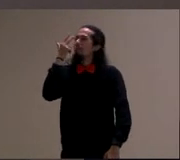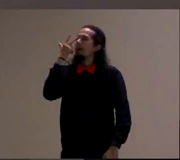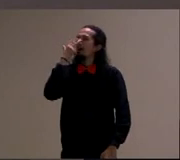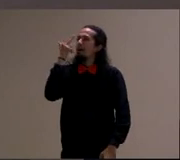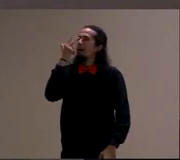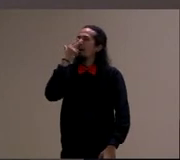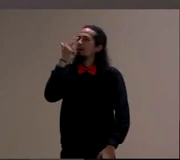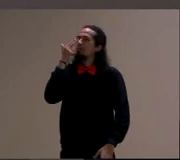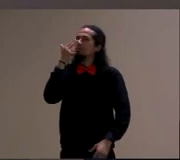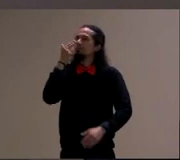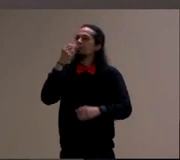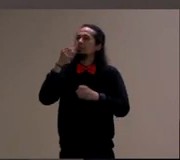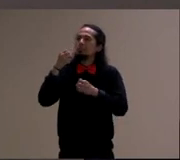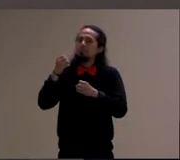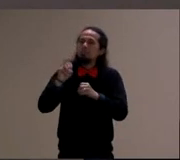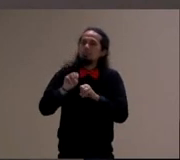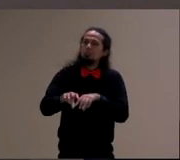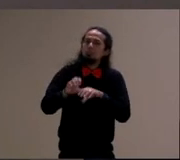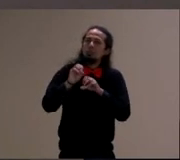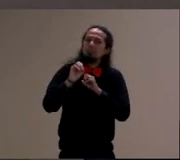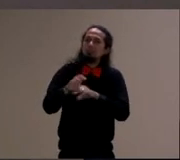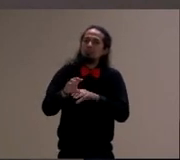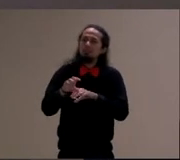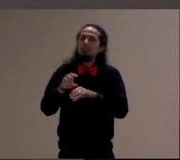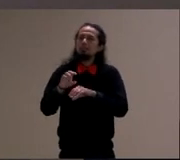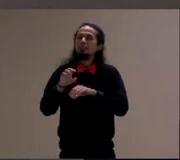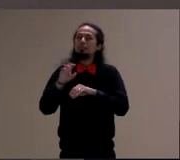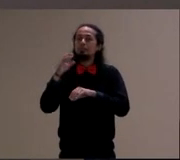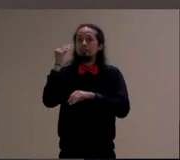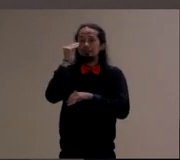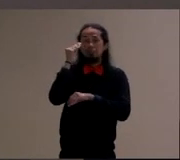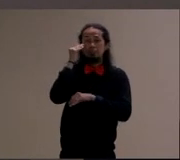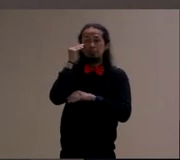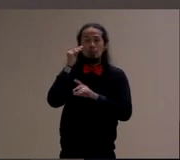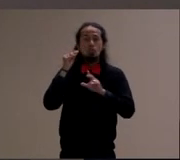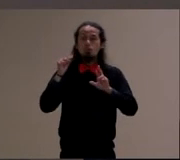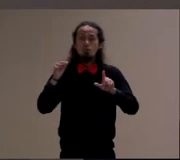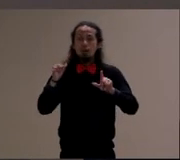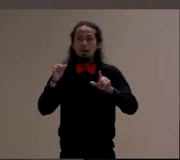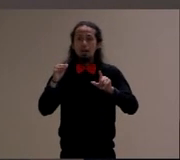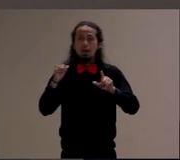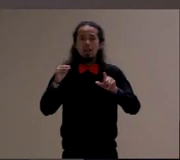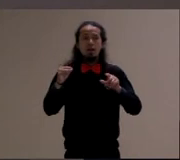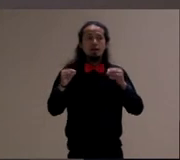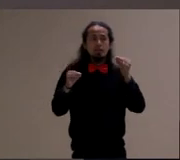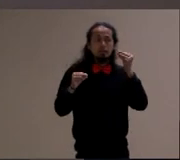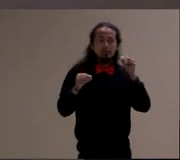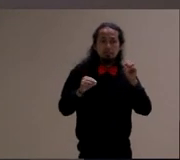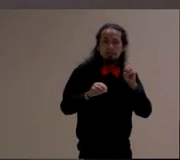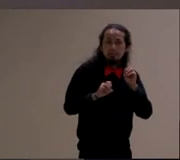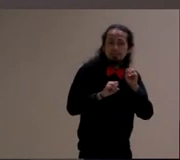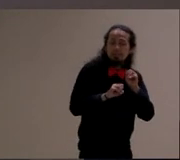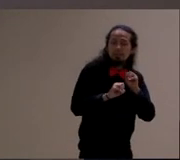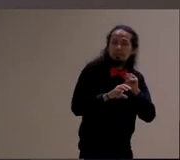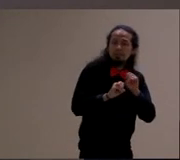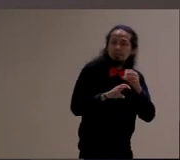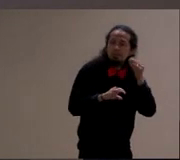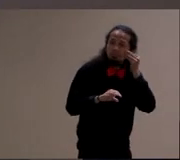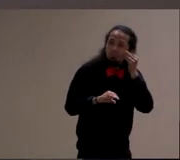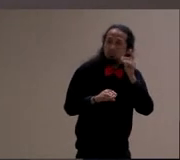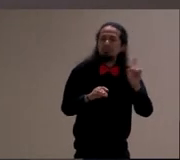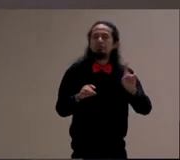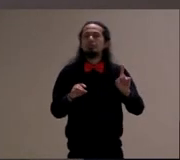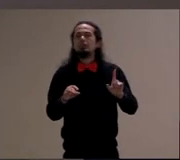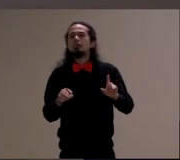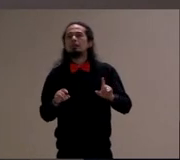educação da experiência e não experiência educativa né uma educação da experiência e por isso né